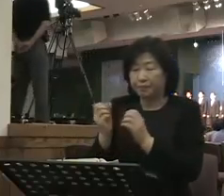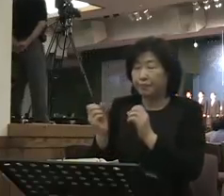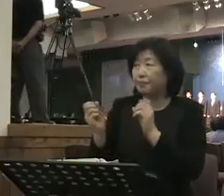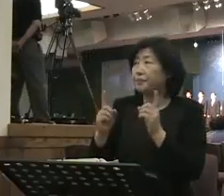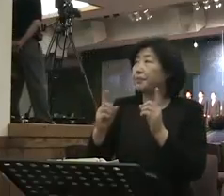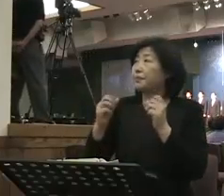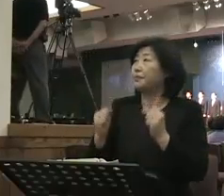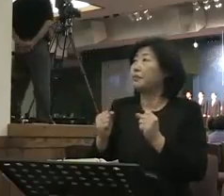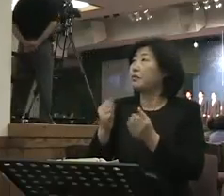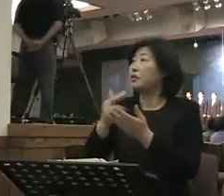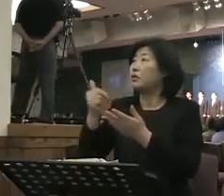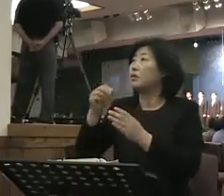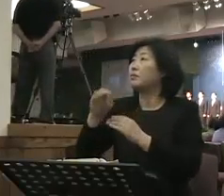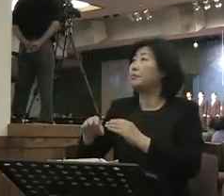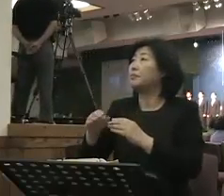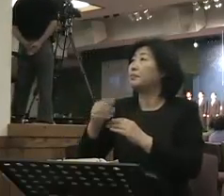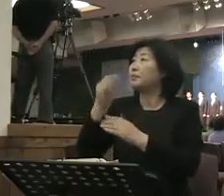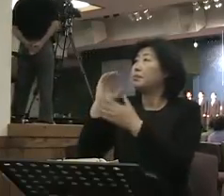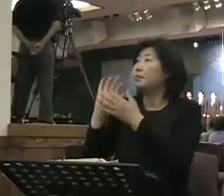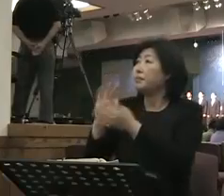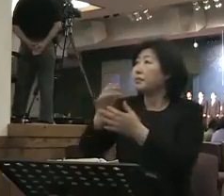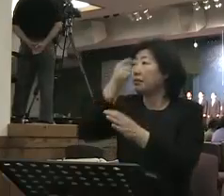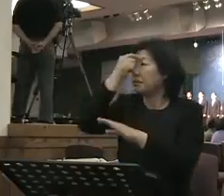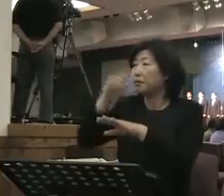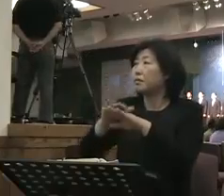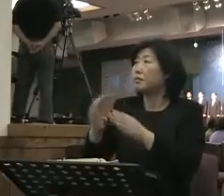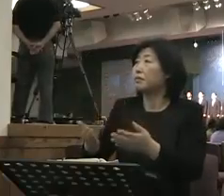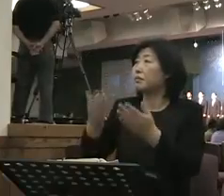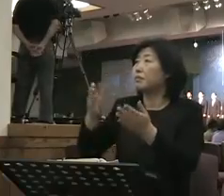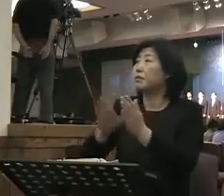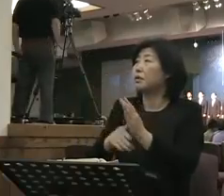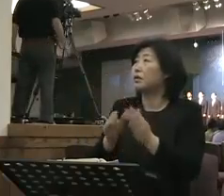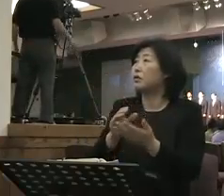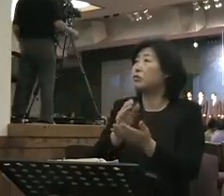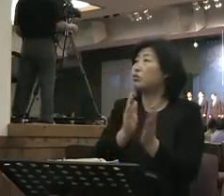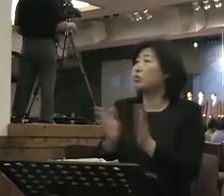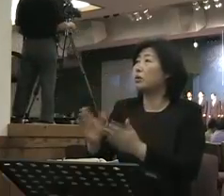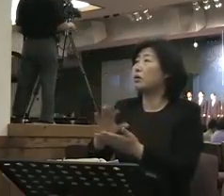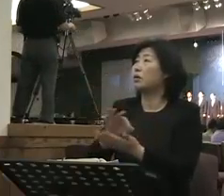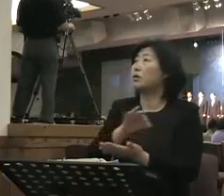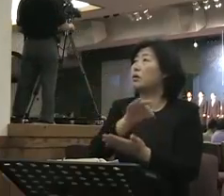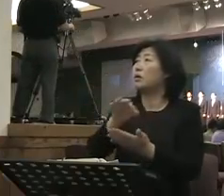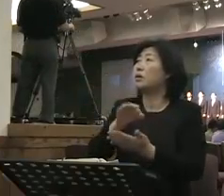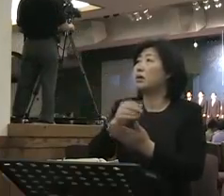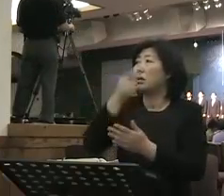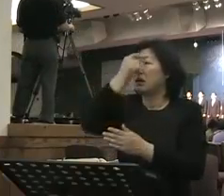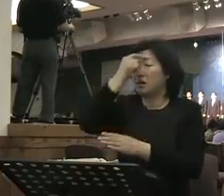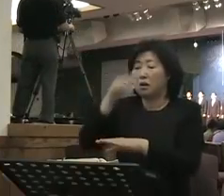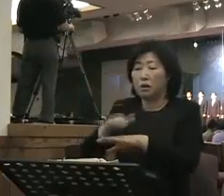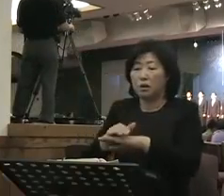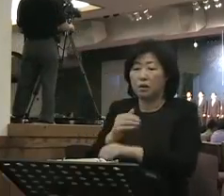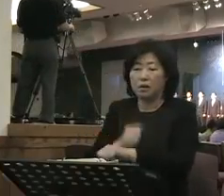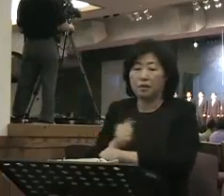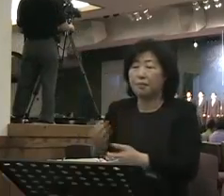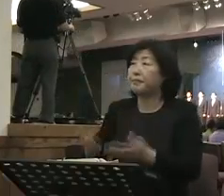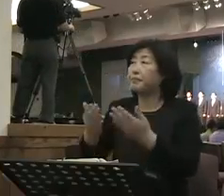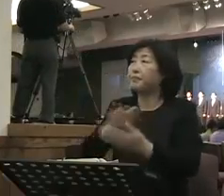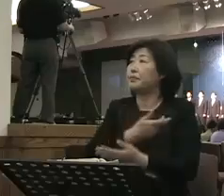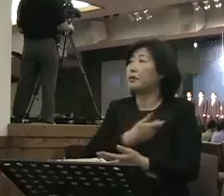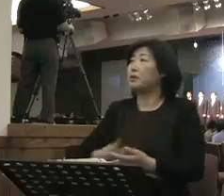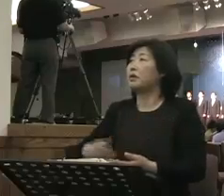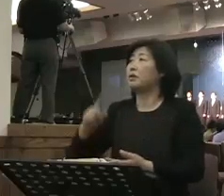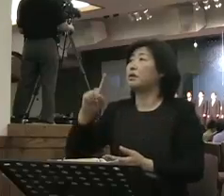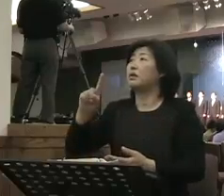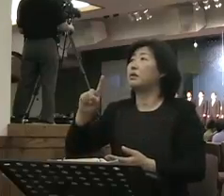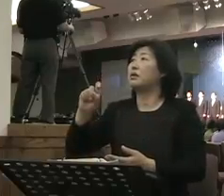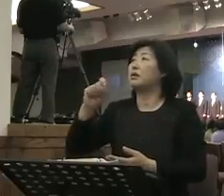주님 앞에 우리 계속하여 예배드릴 때 우리 준비한 헌금을 하나님께 드리며 예배하겠습니다. 오늘은 제자반 16기